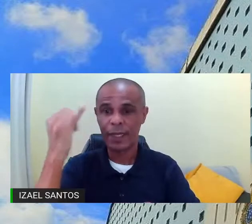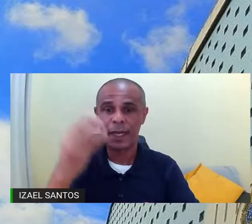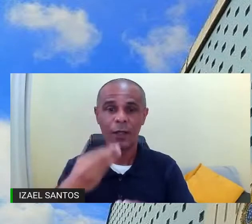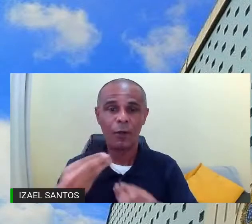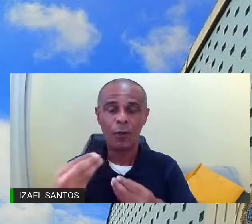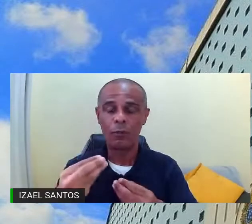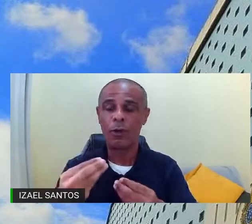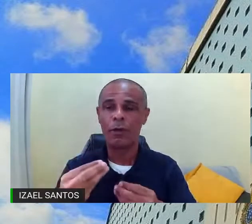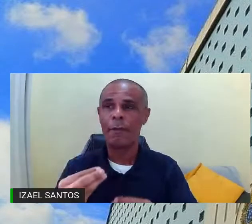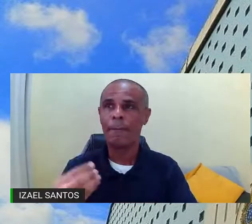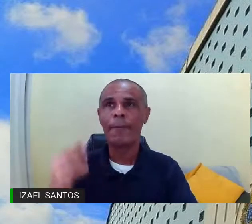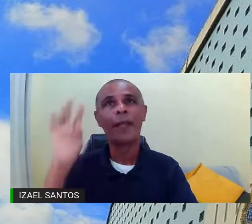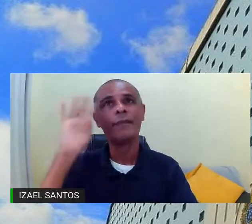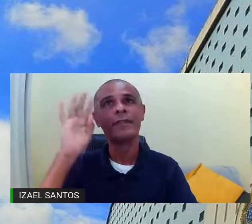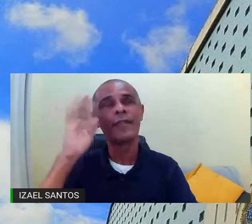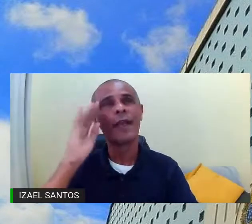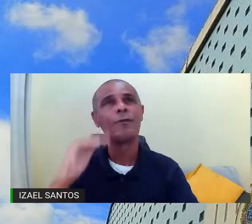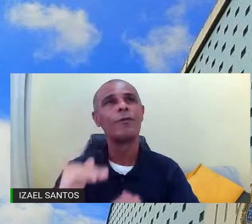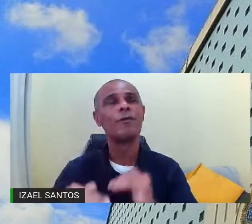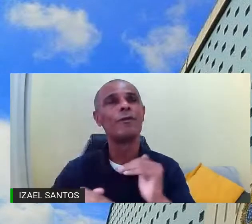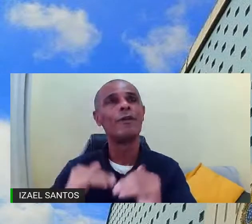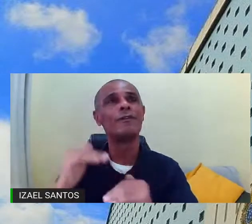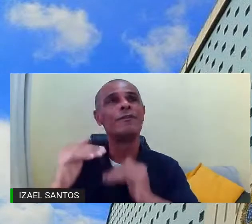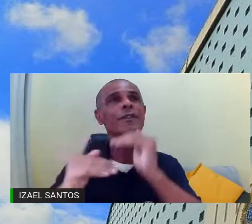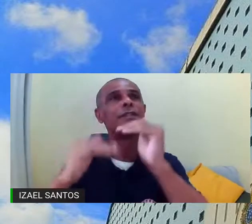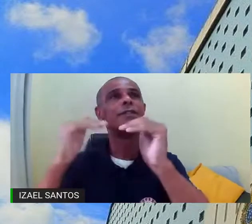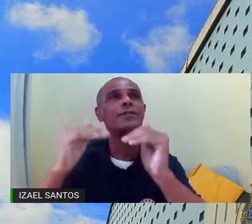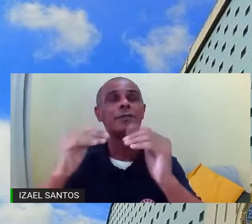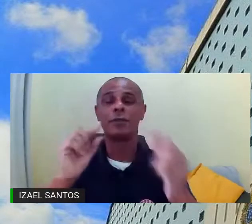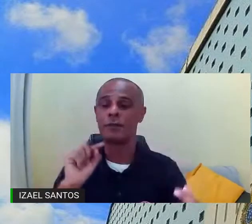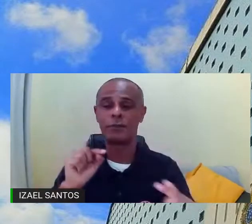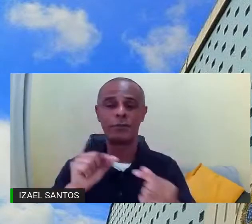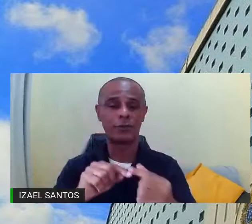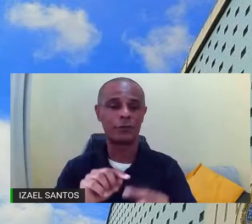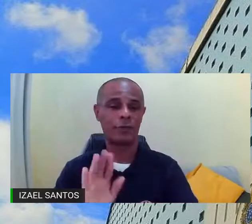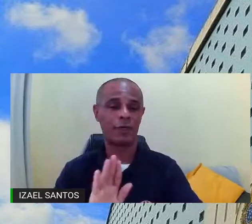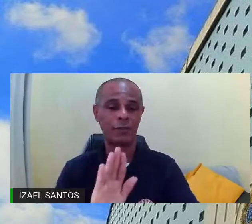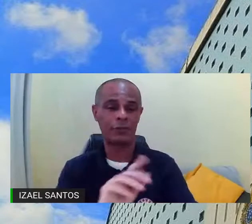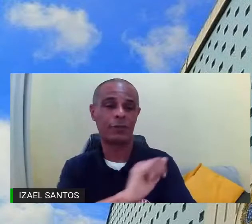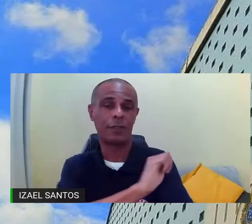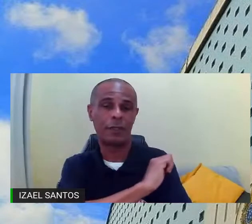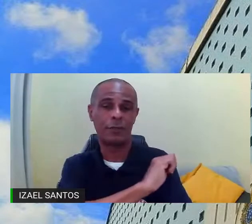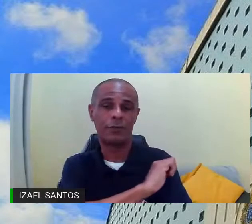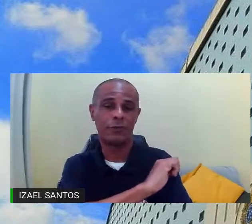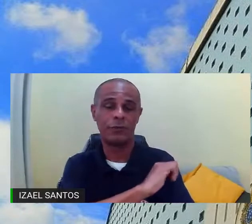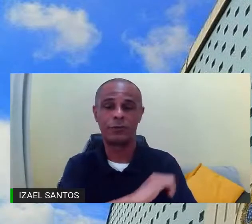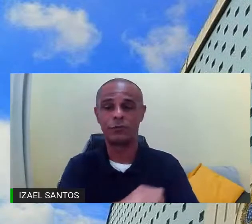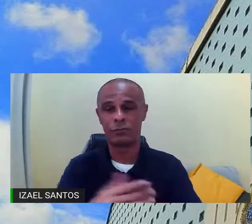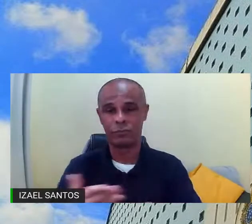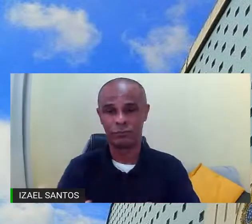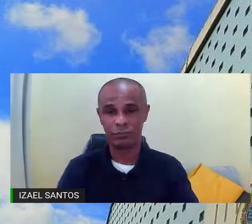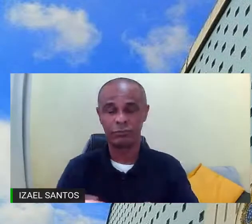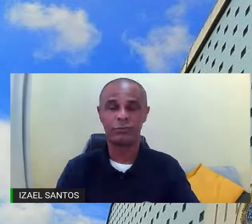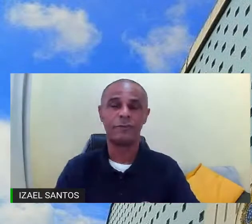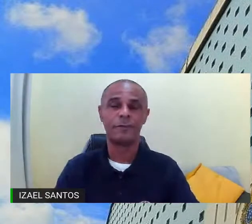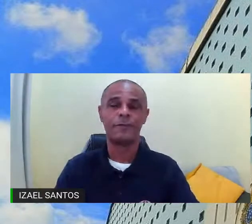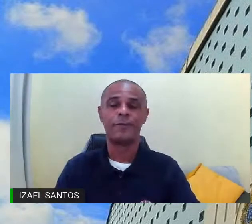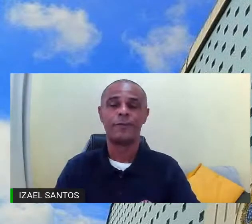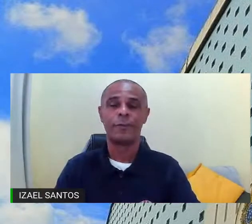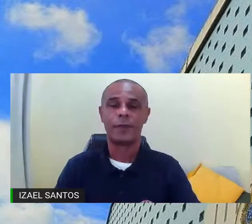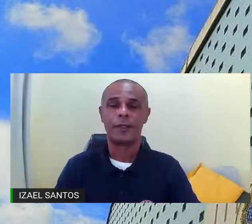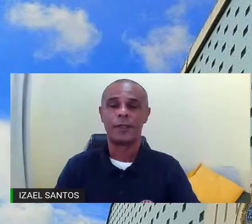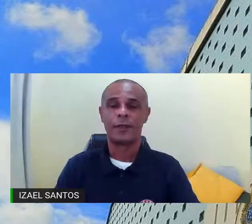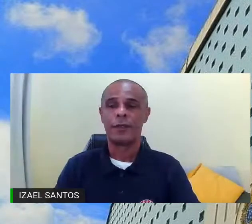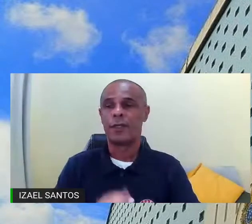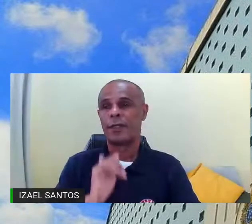os avanços possíveis em favor de nossos alunos. Nada mais dialético e contraditório do que uma ideia